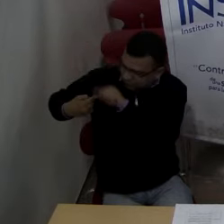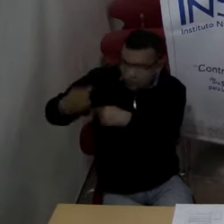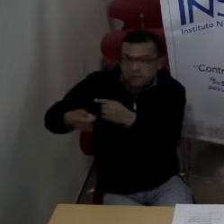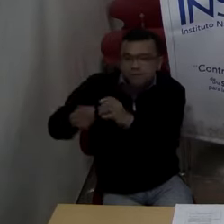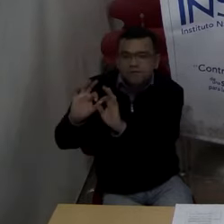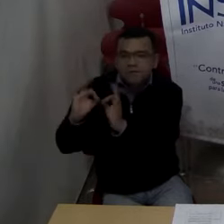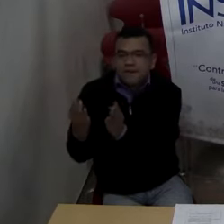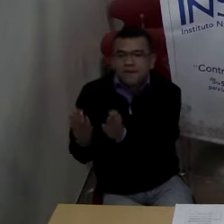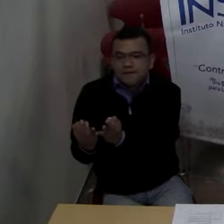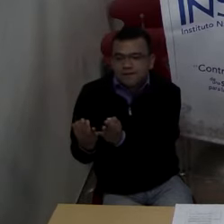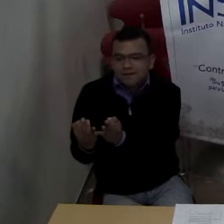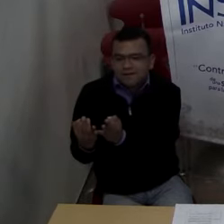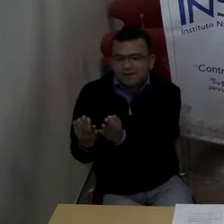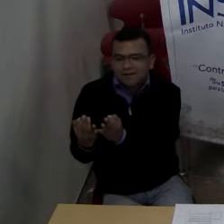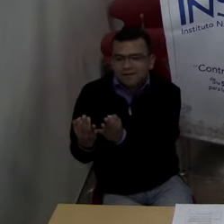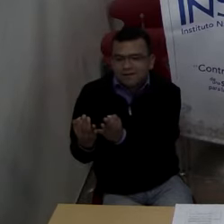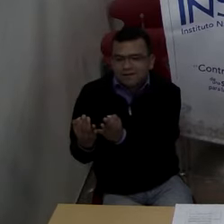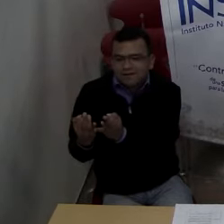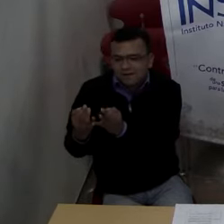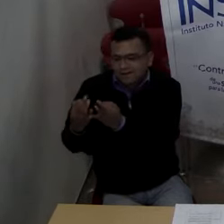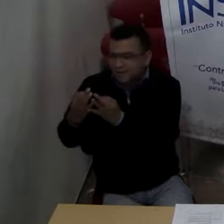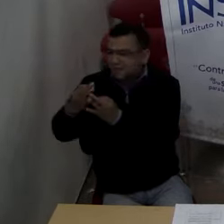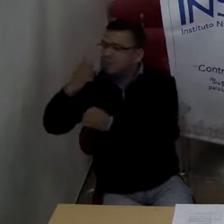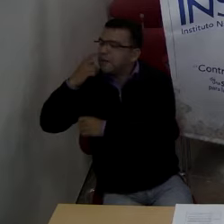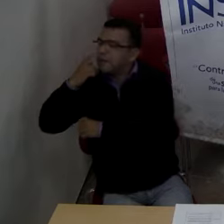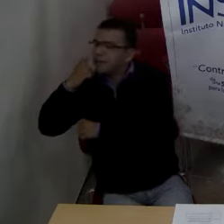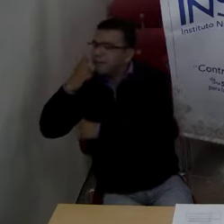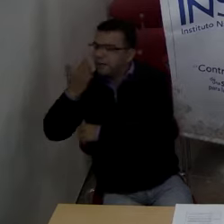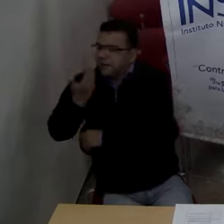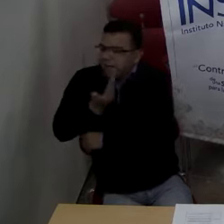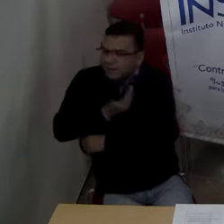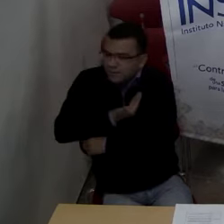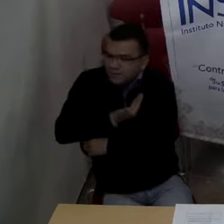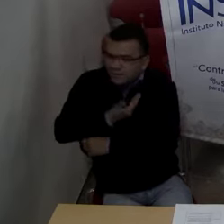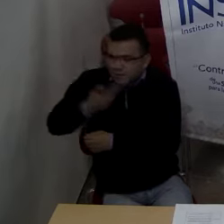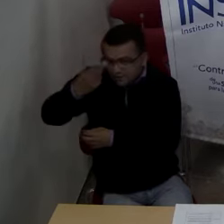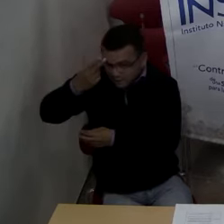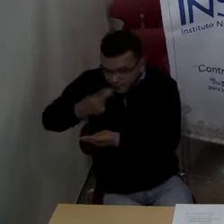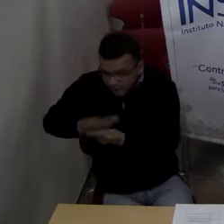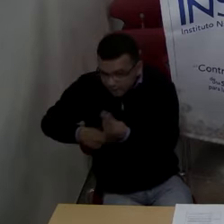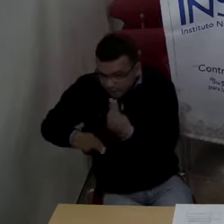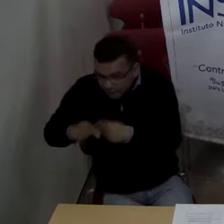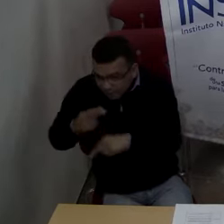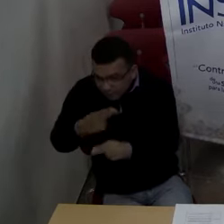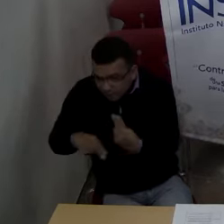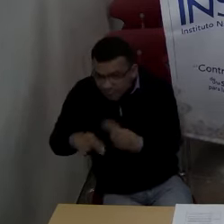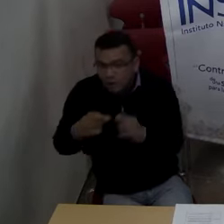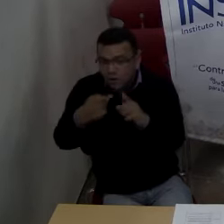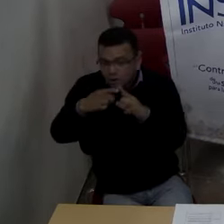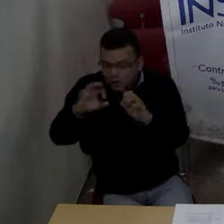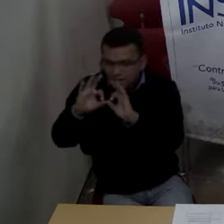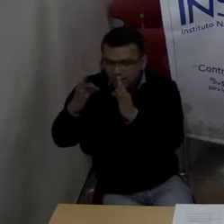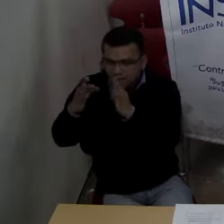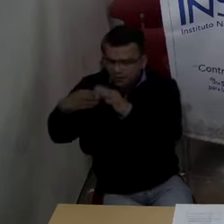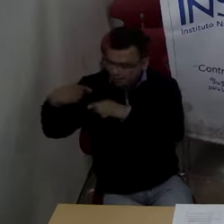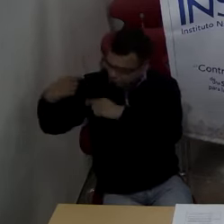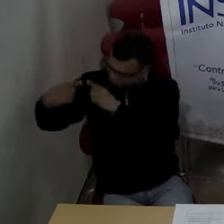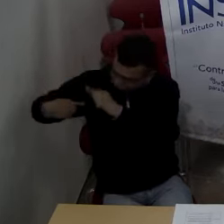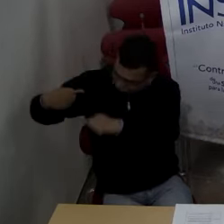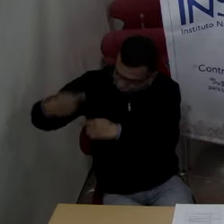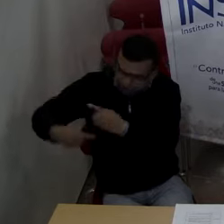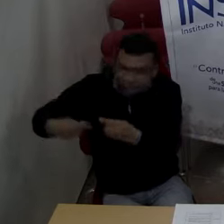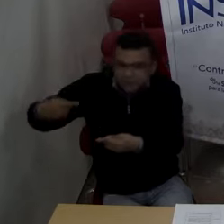en la concepción y de esa persona su núcleo familiar. Resulta que